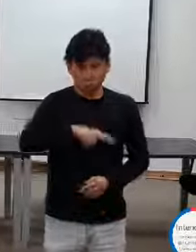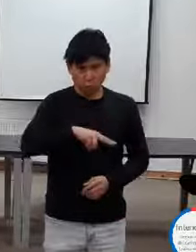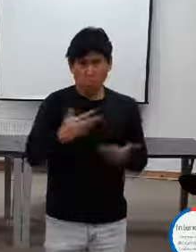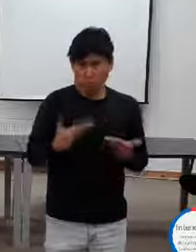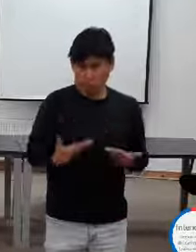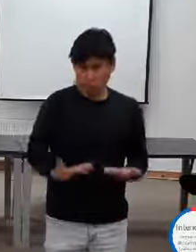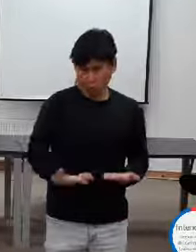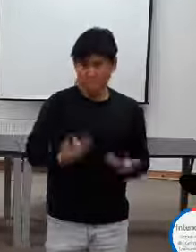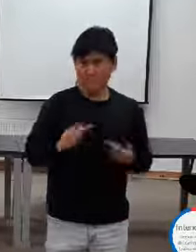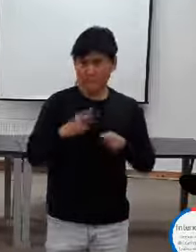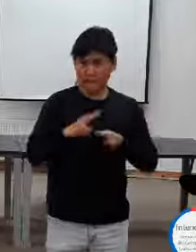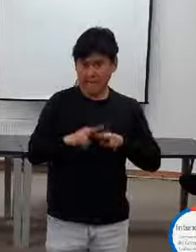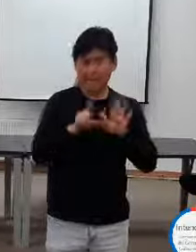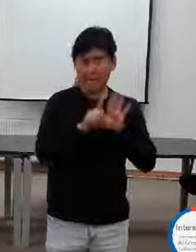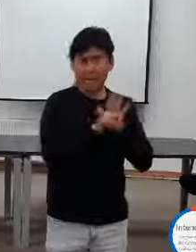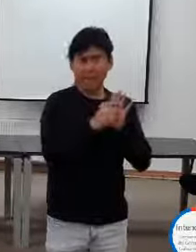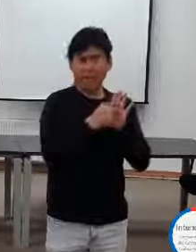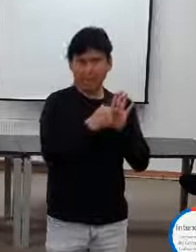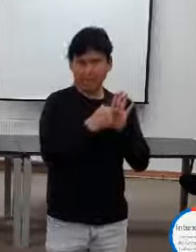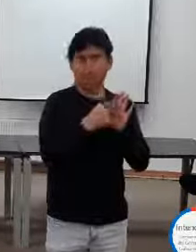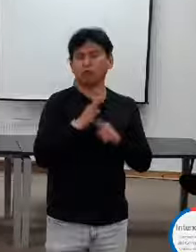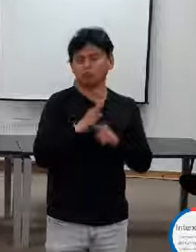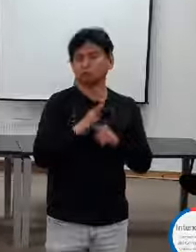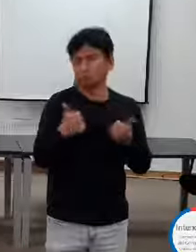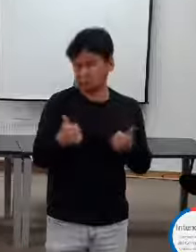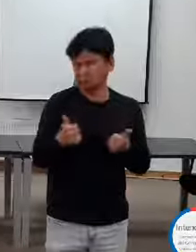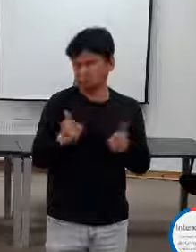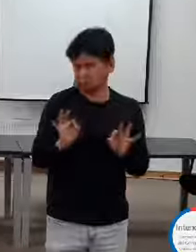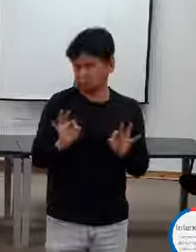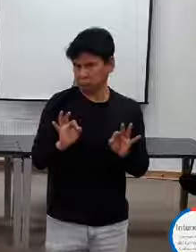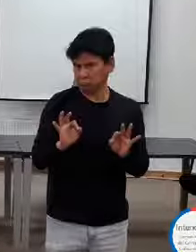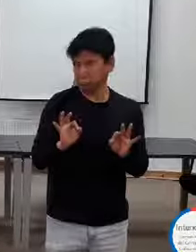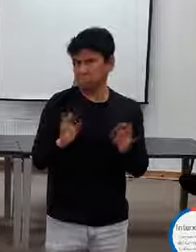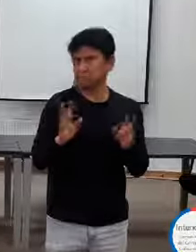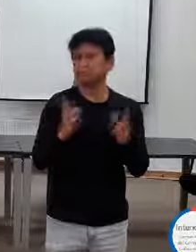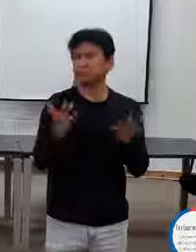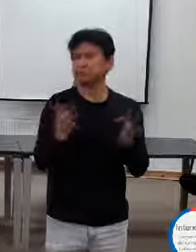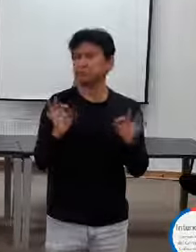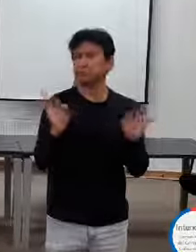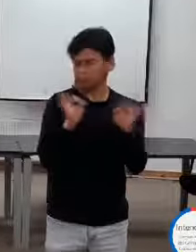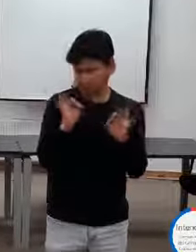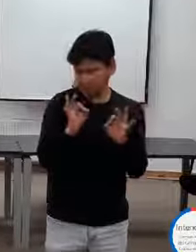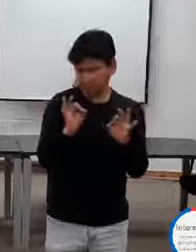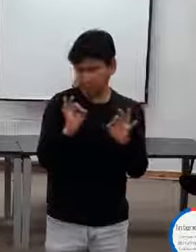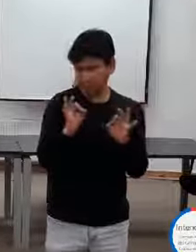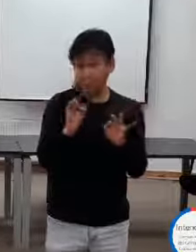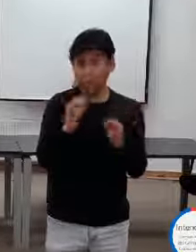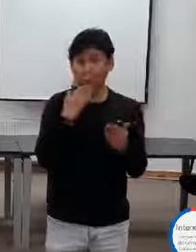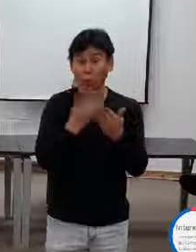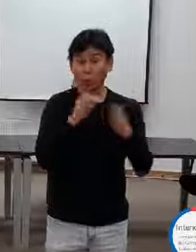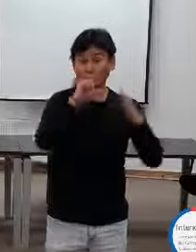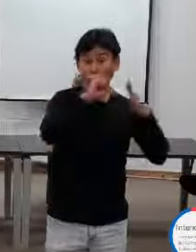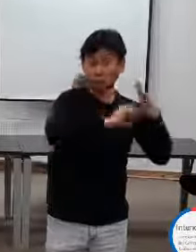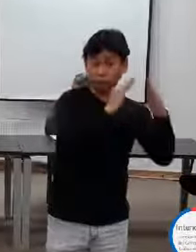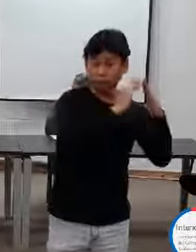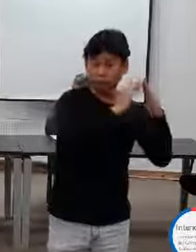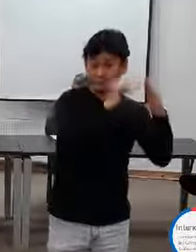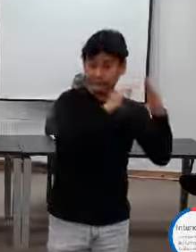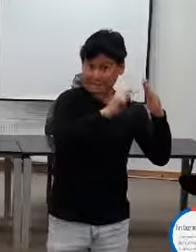estos momentos lo que hace, la ley está operando, y está operando en qué sentido. Al haber un toque de queda,